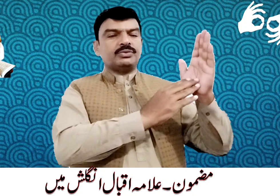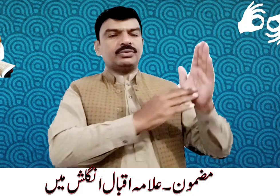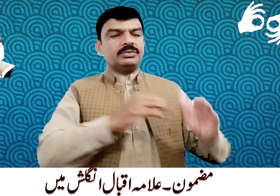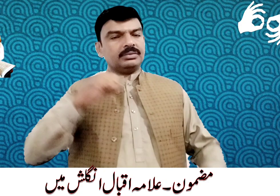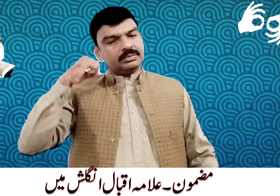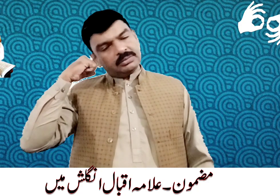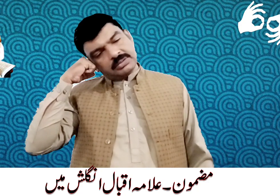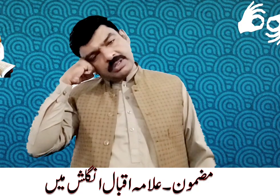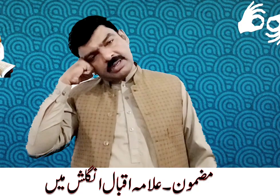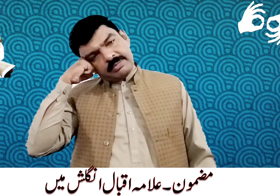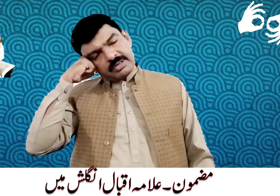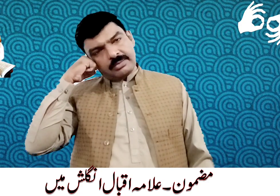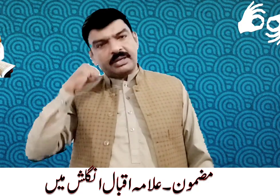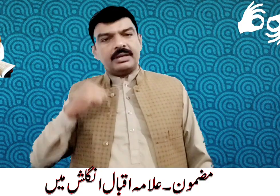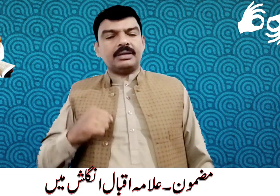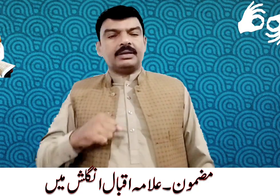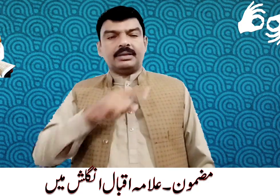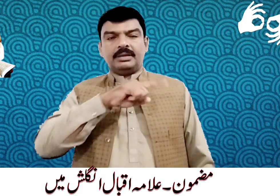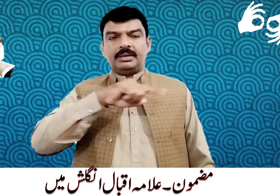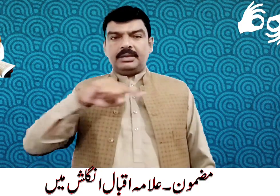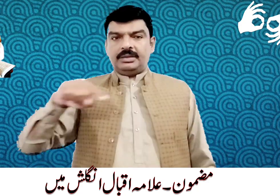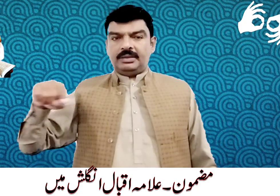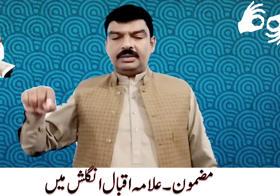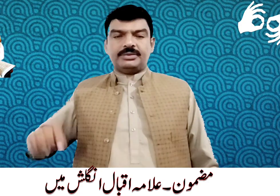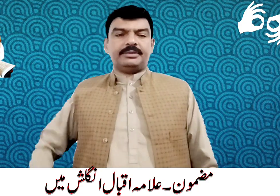मज़मून अल्लामा इकबाल इंग्लिश में।